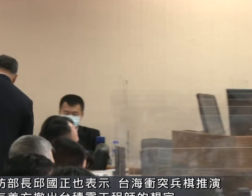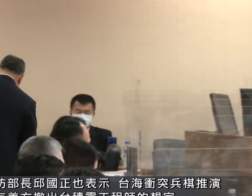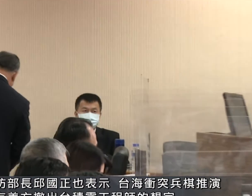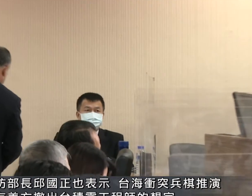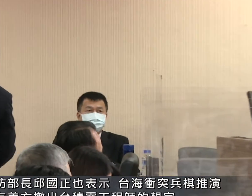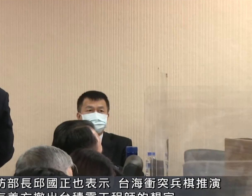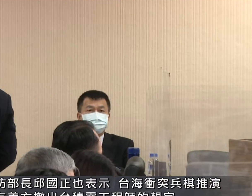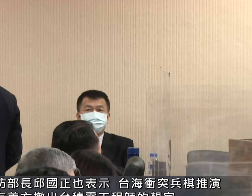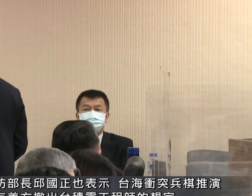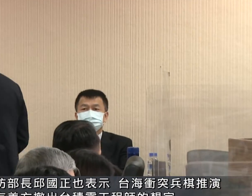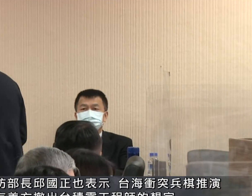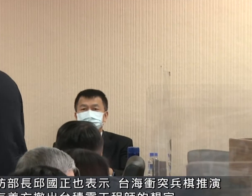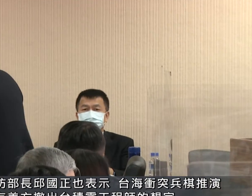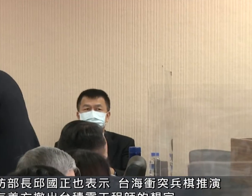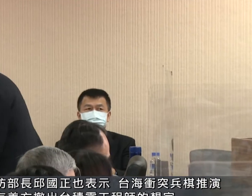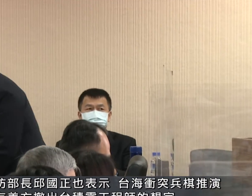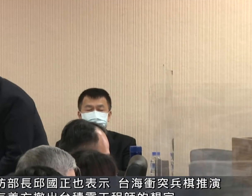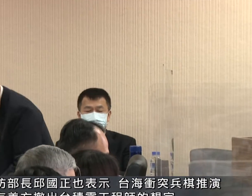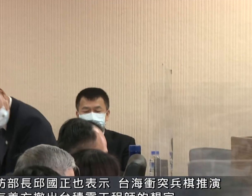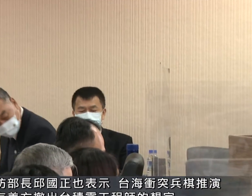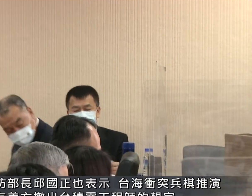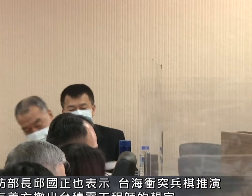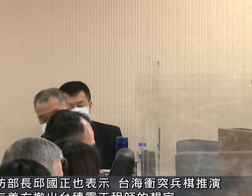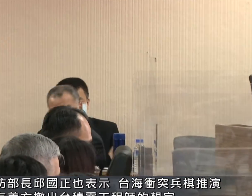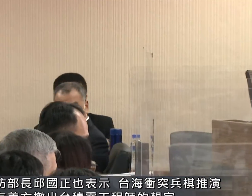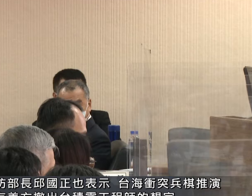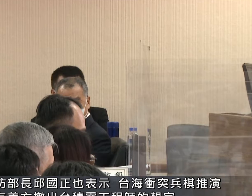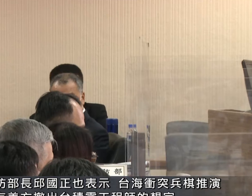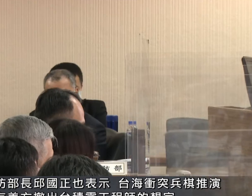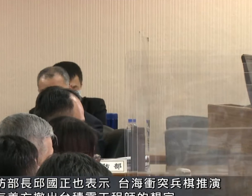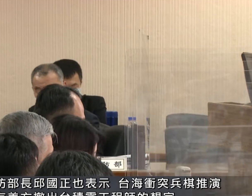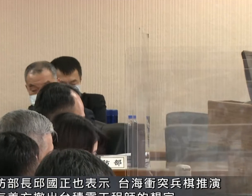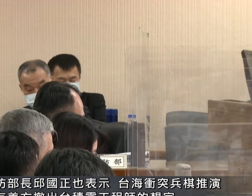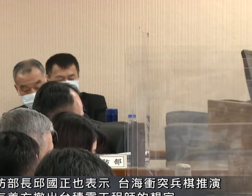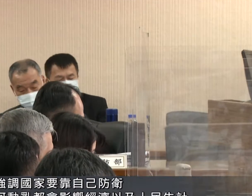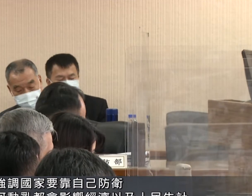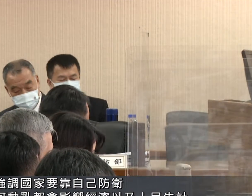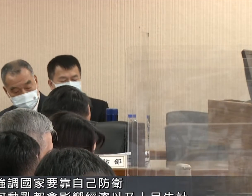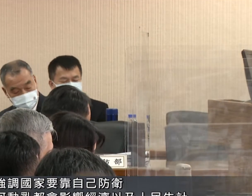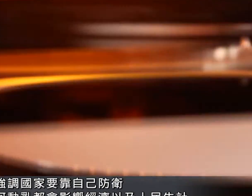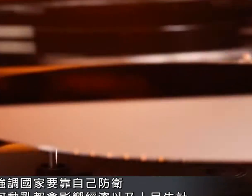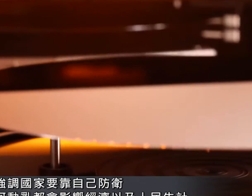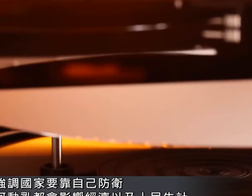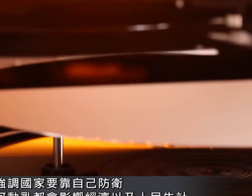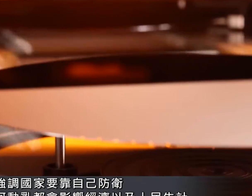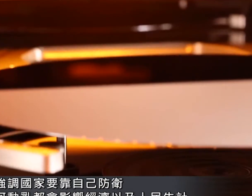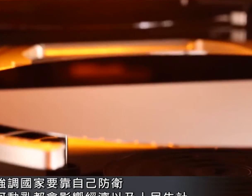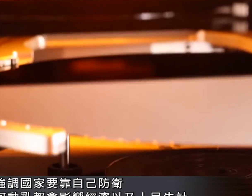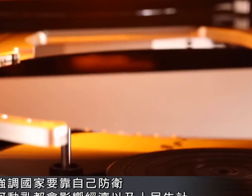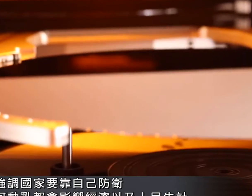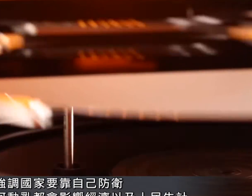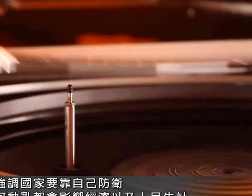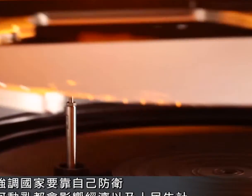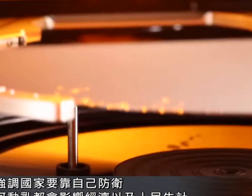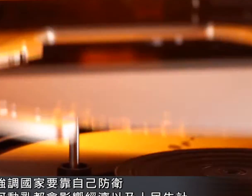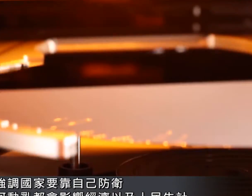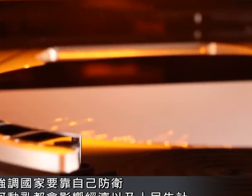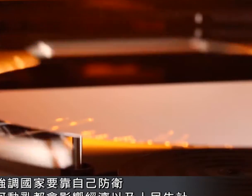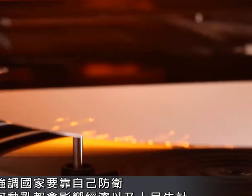海冲突的兵棋推演没有美方撤出台积电工程师的想定，并且强调国家要靠自己防卫，任何动乱都会影